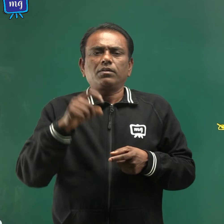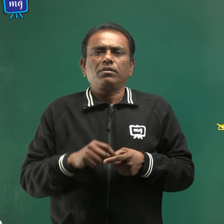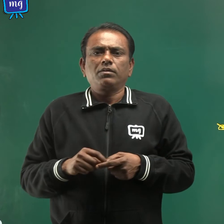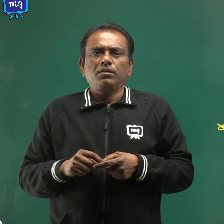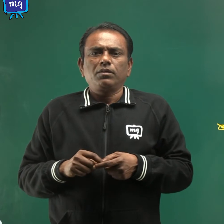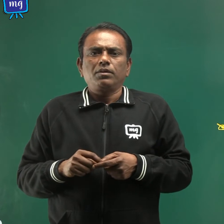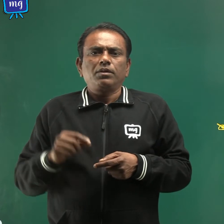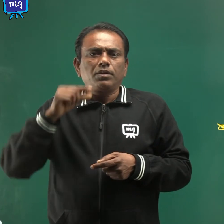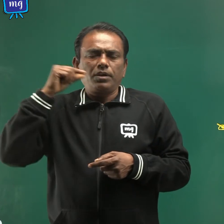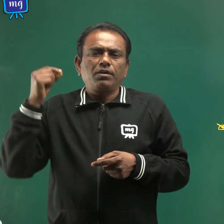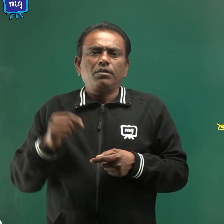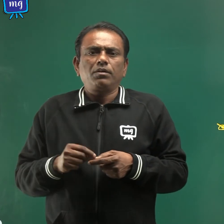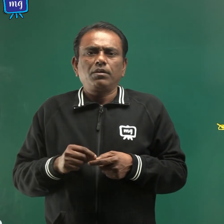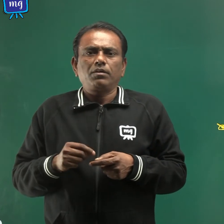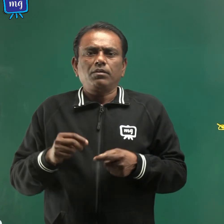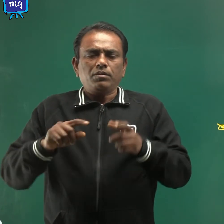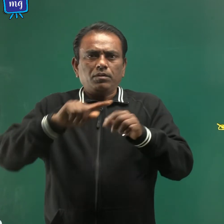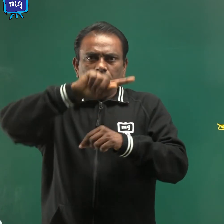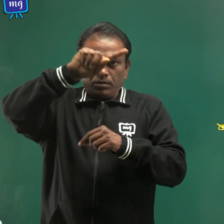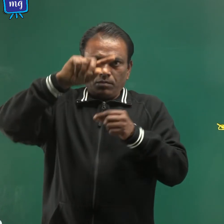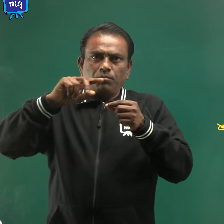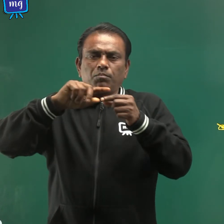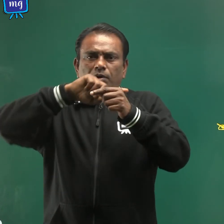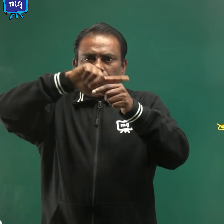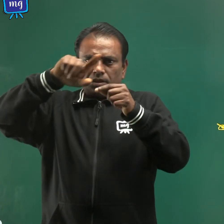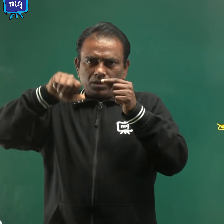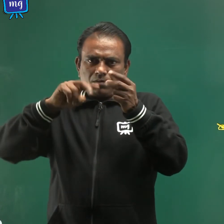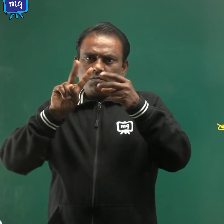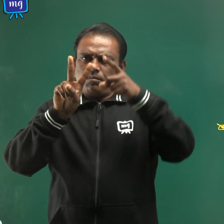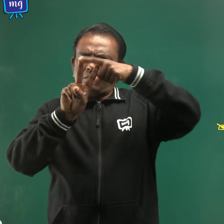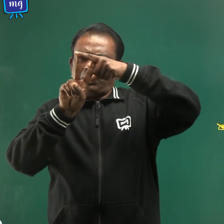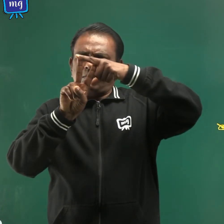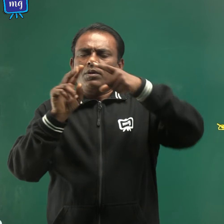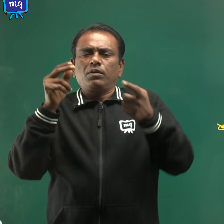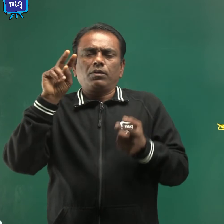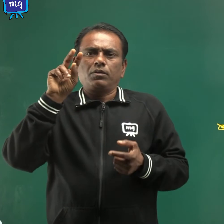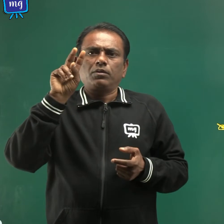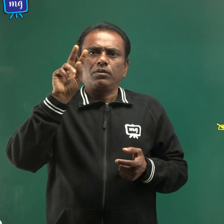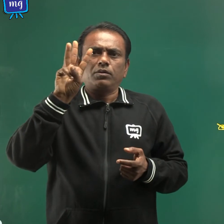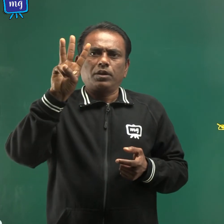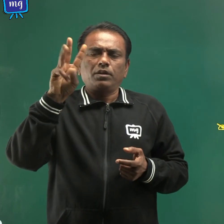है या पाई बराबर है है 3.5